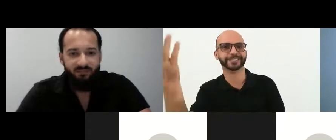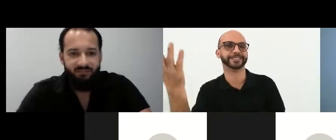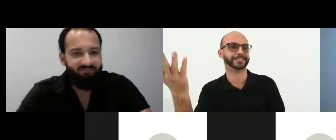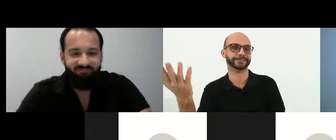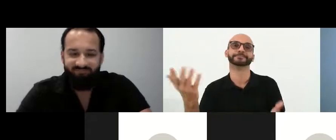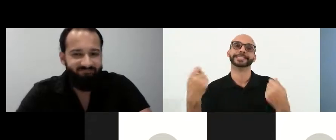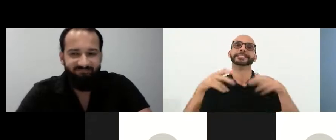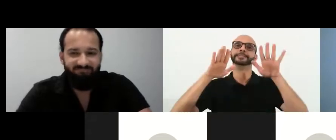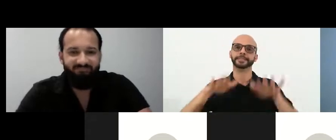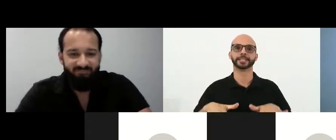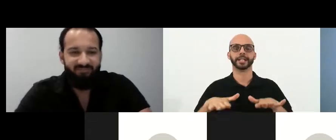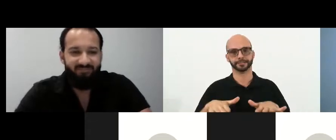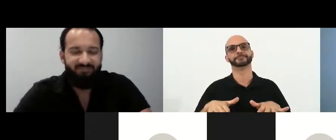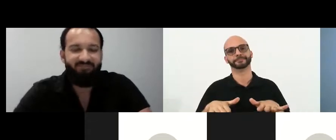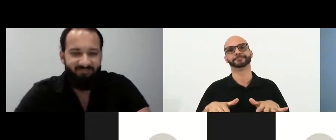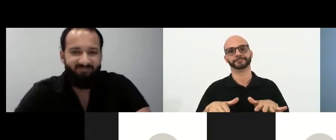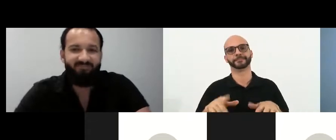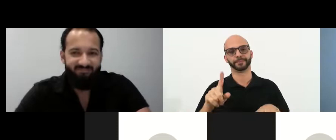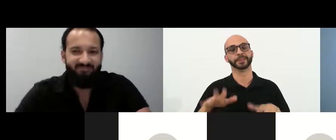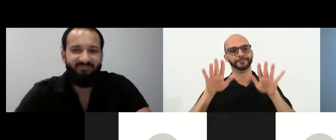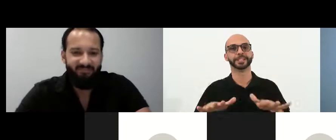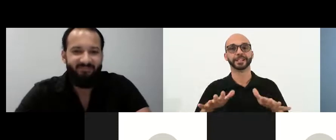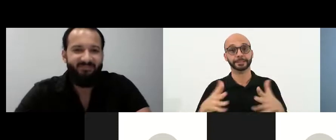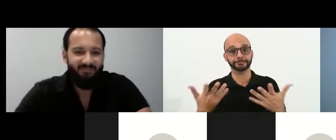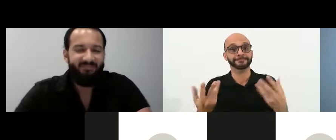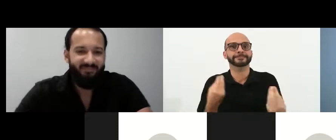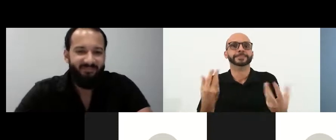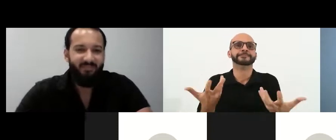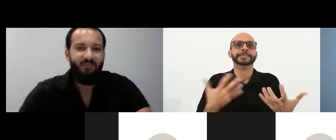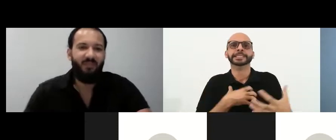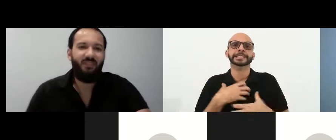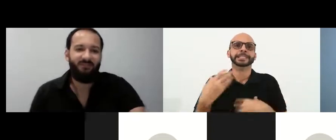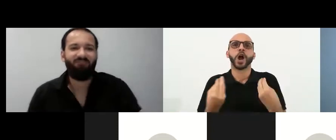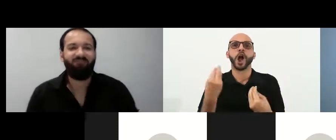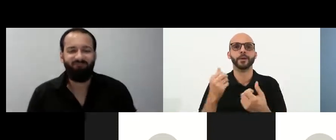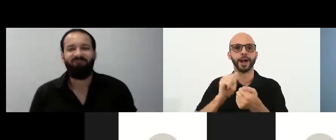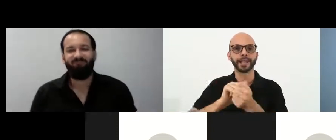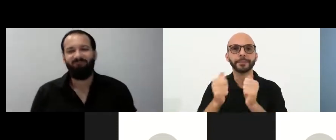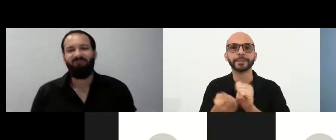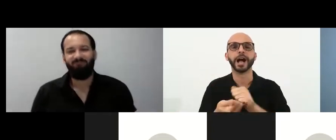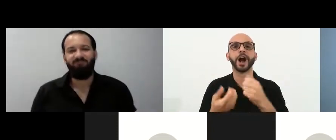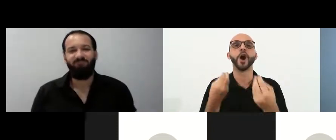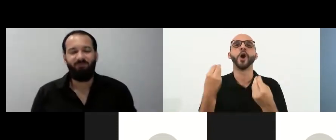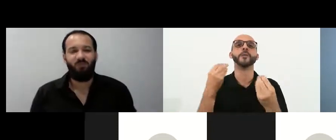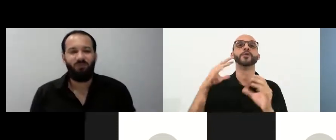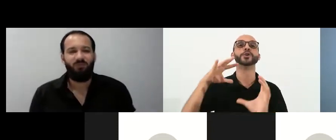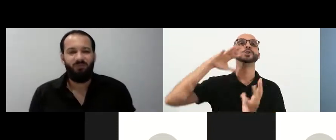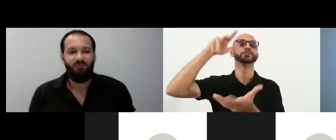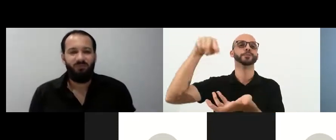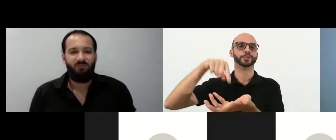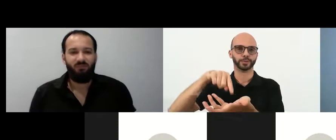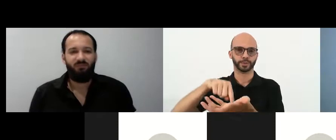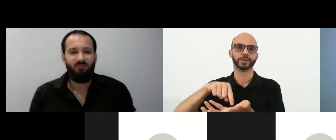refletir, nós não podemos agora, por exemplo, viajar, nós precisamos ficar, né, em casa. Então, como que seria